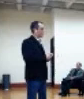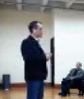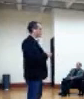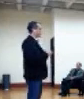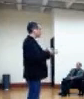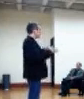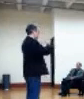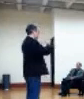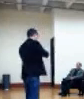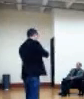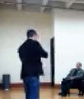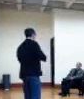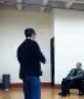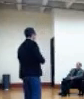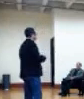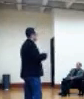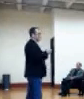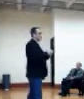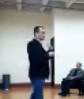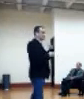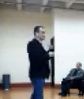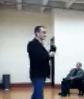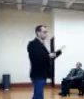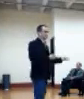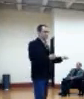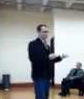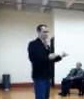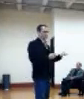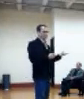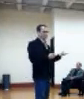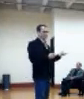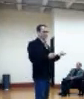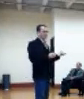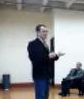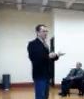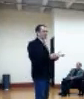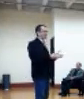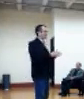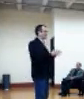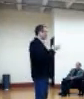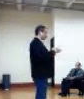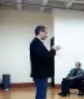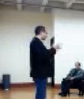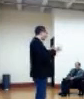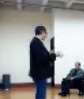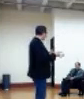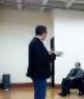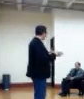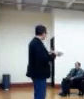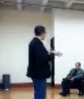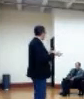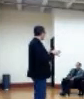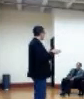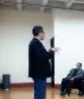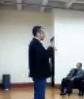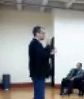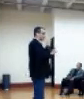100 y algo señas, para que el estudiante se localice dentro de la universidad, que es parte de las recomendaciones que